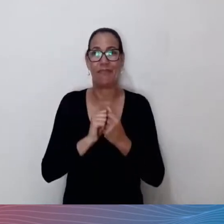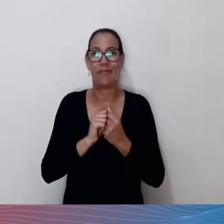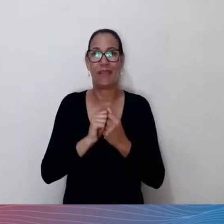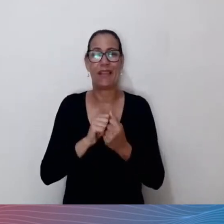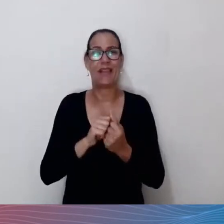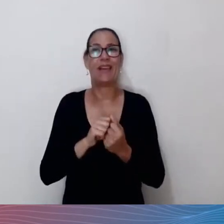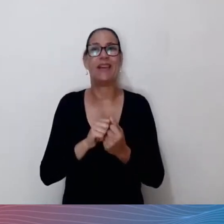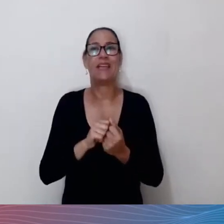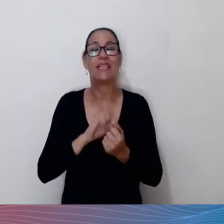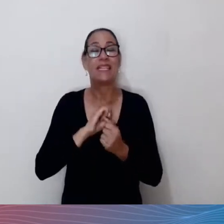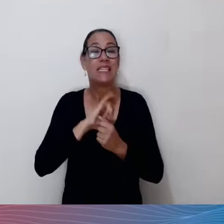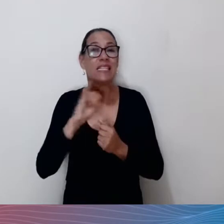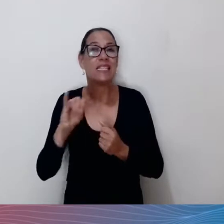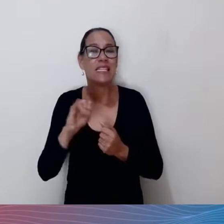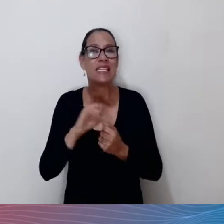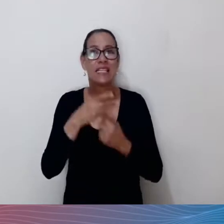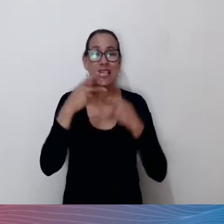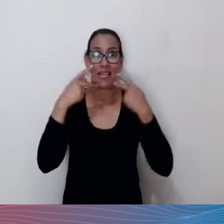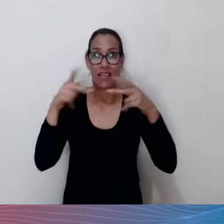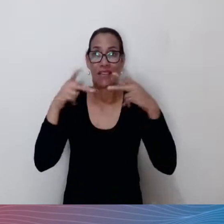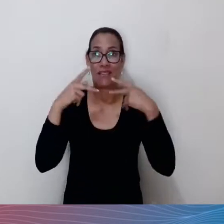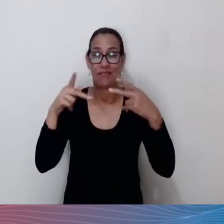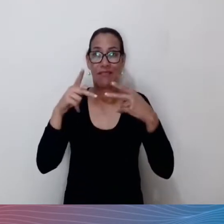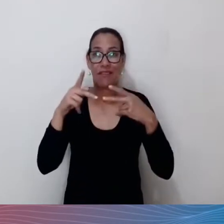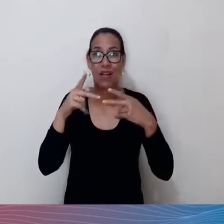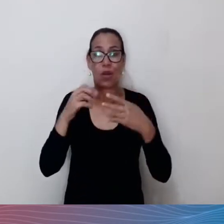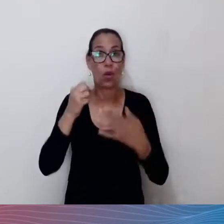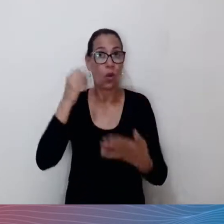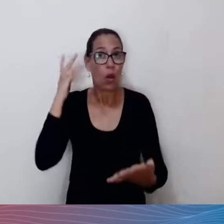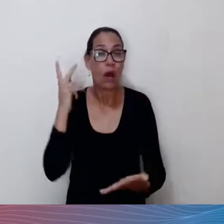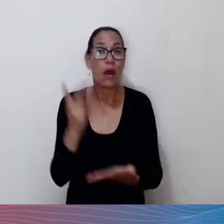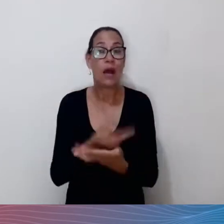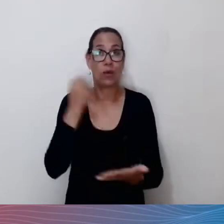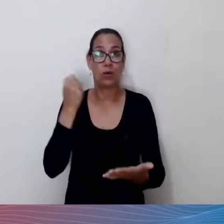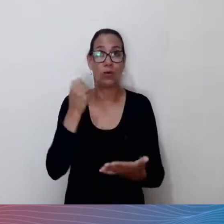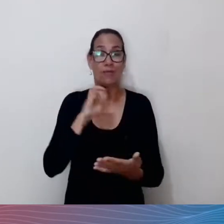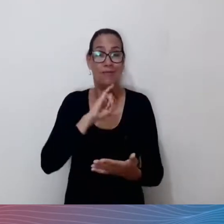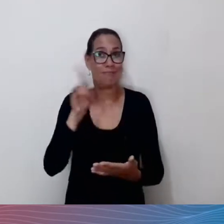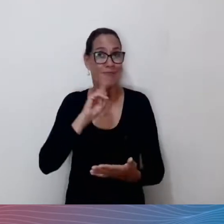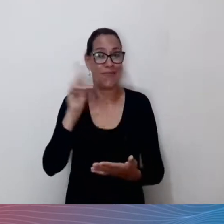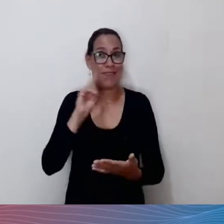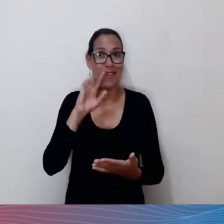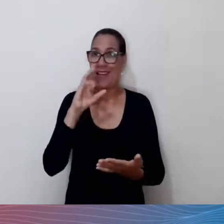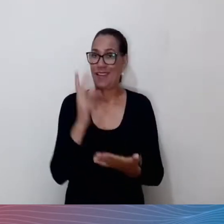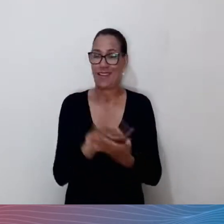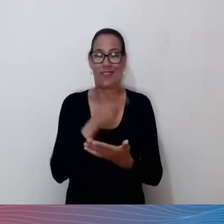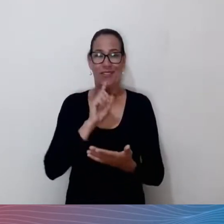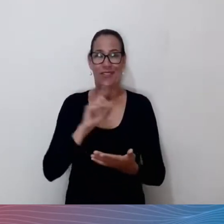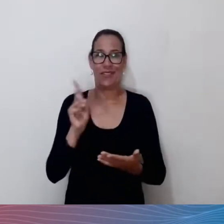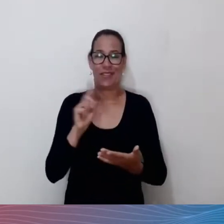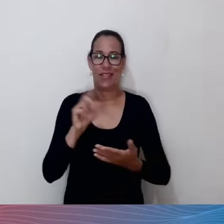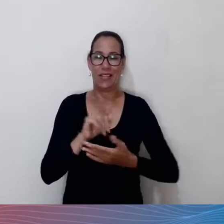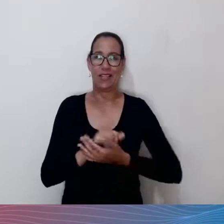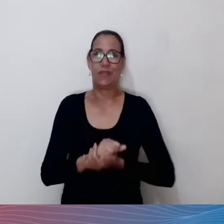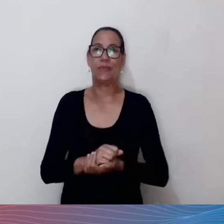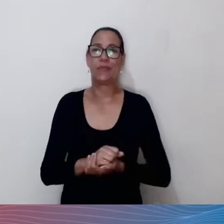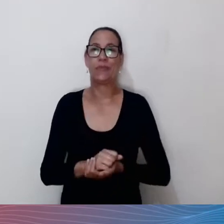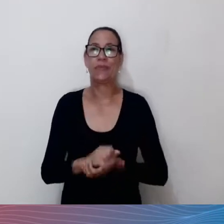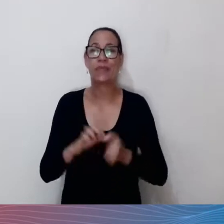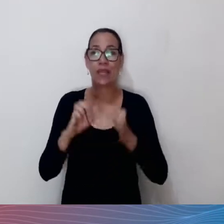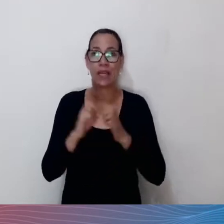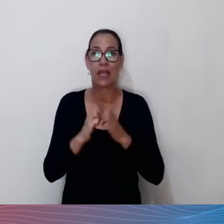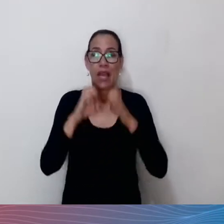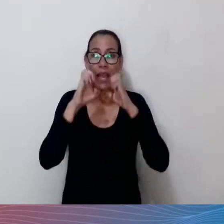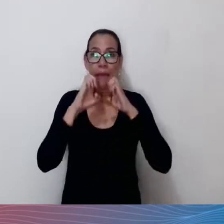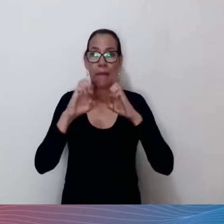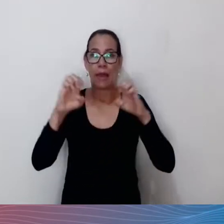o Senhor falou com relação aos profetas, tá? E quem são evangelistas? Evangelistas são os missionários